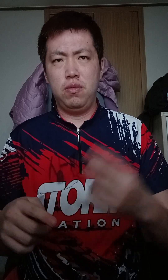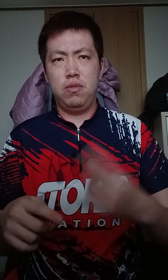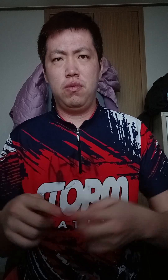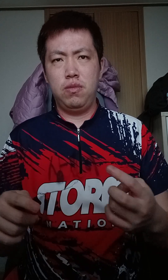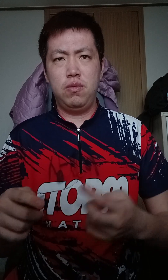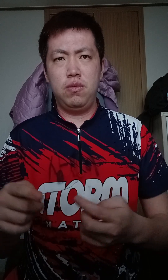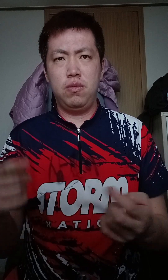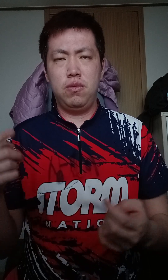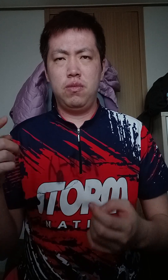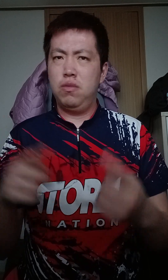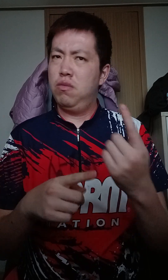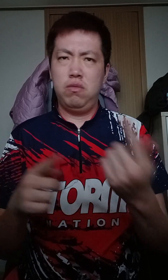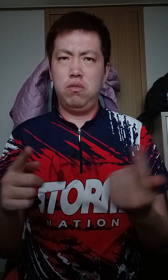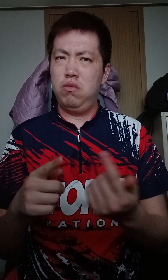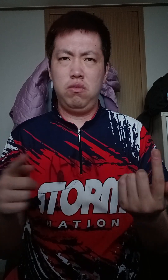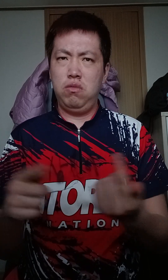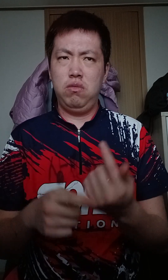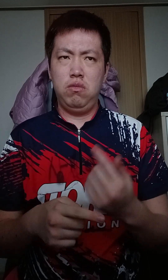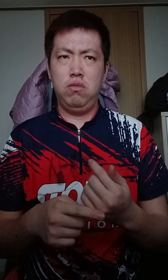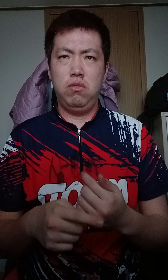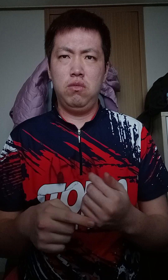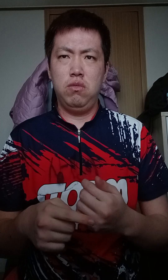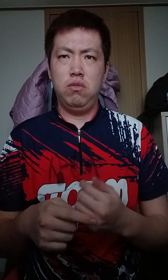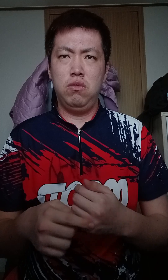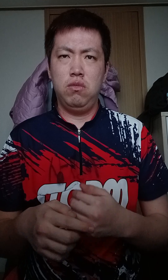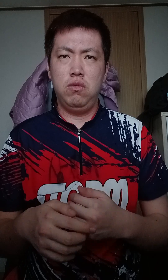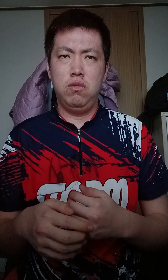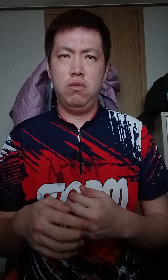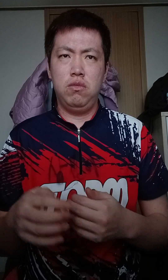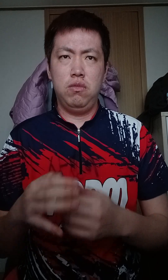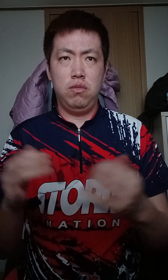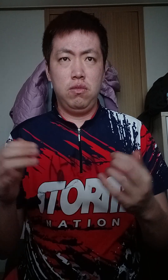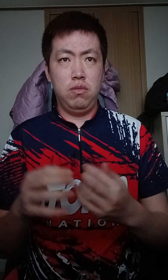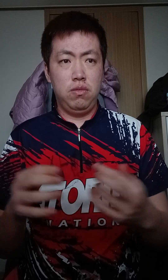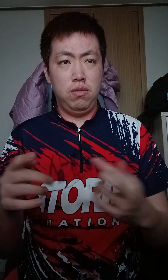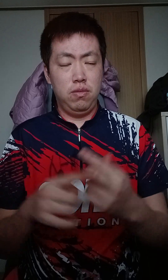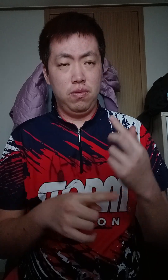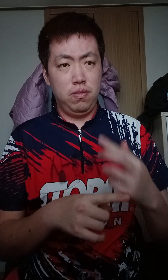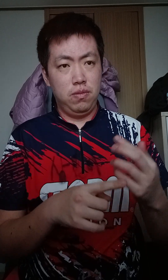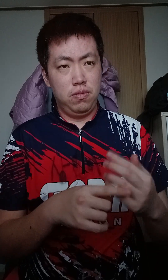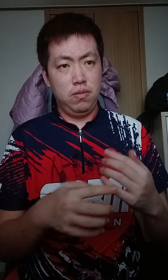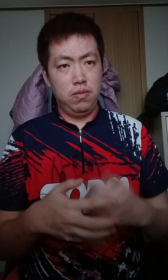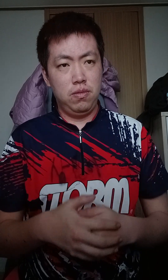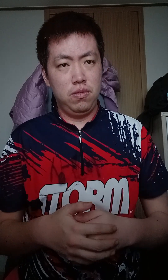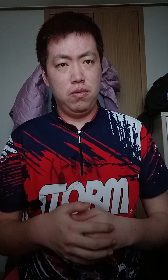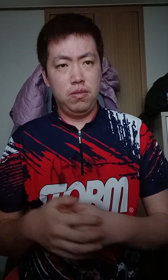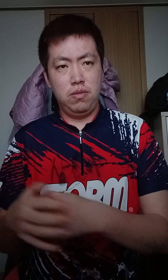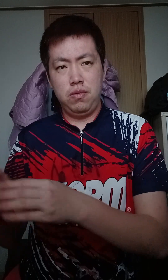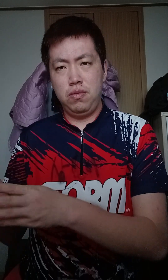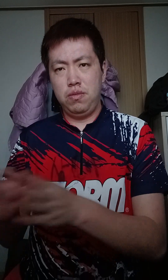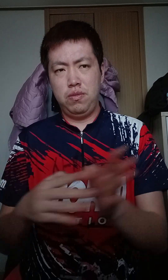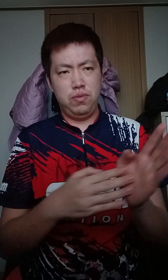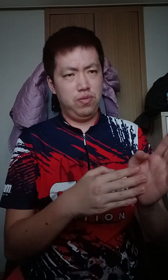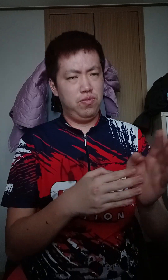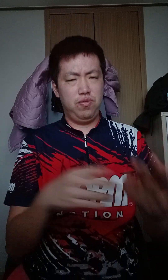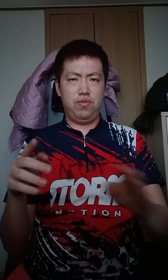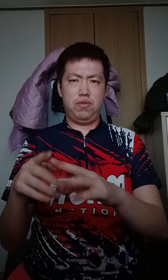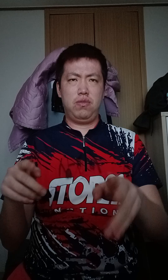없이는 사용이 불가능합니다. 전철만 가도 전부 다 자동문인데 저는 차라리 길 가다